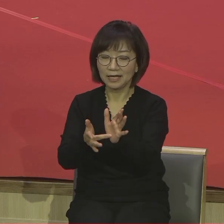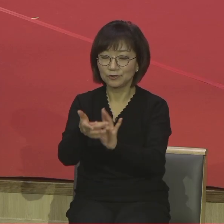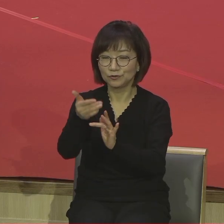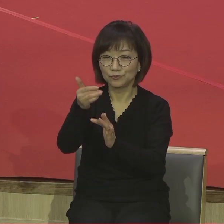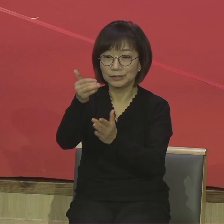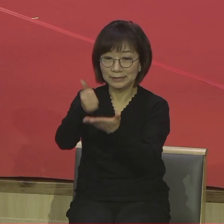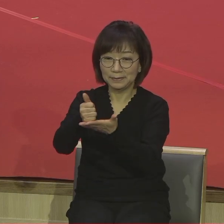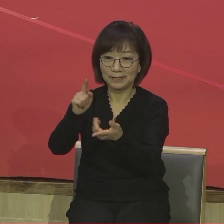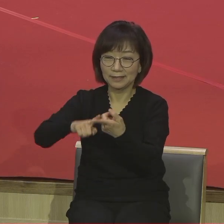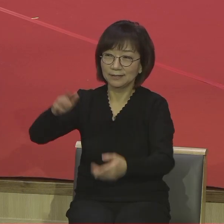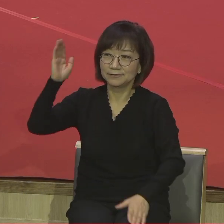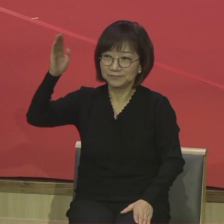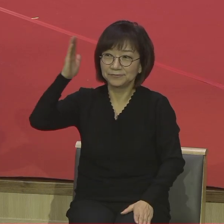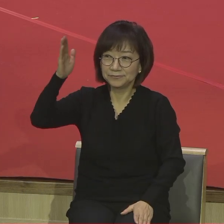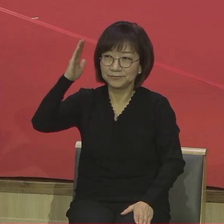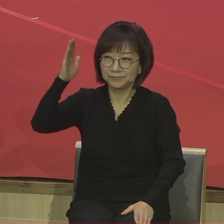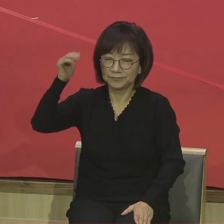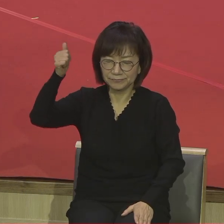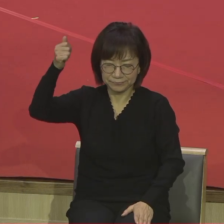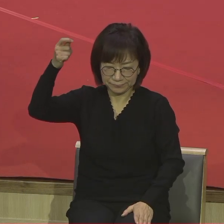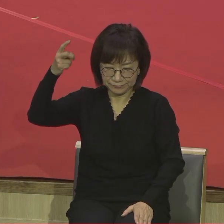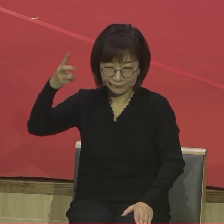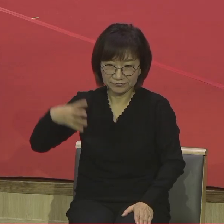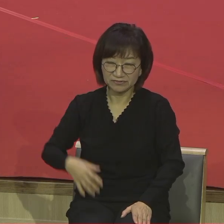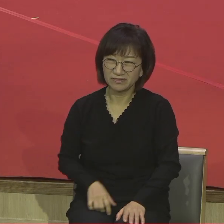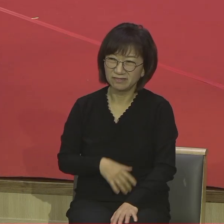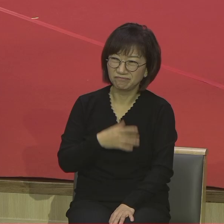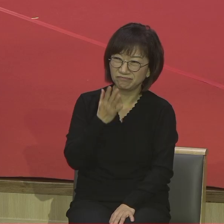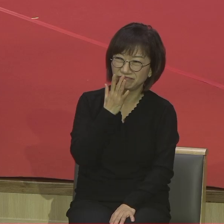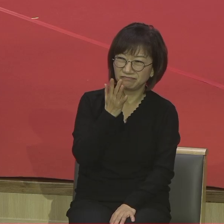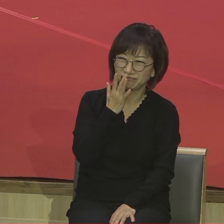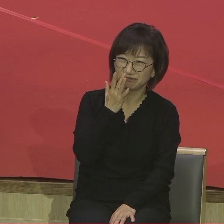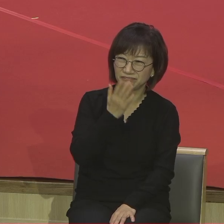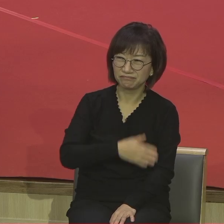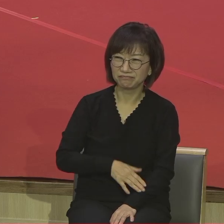그리스도 이 이름,